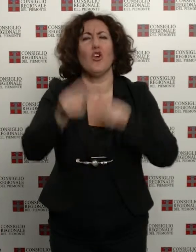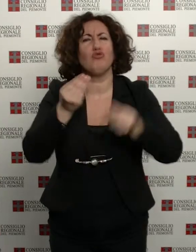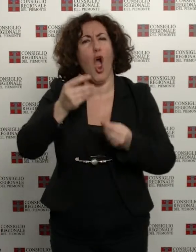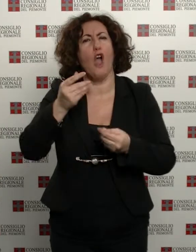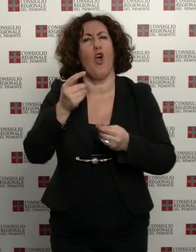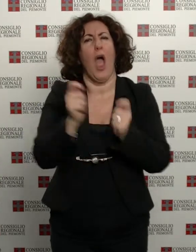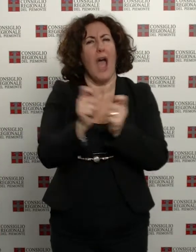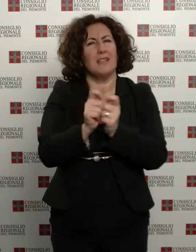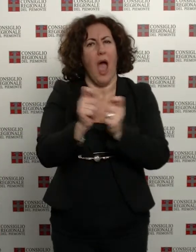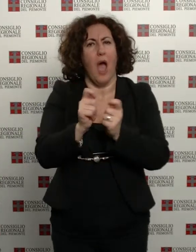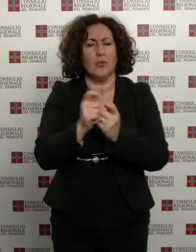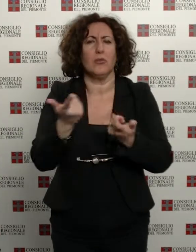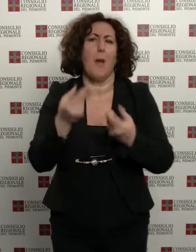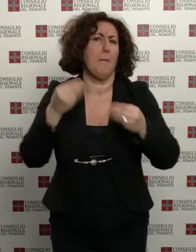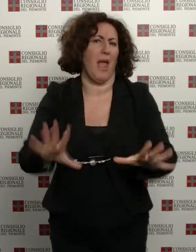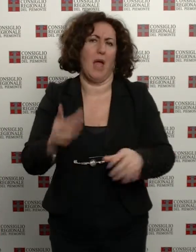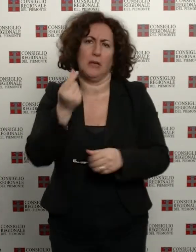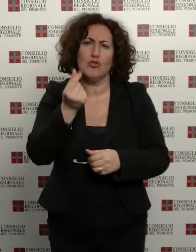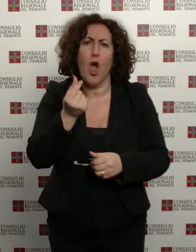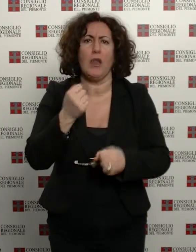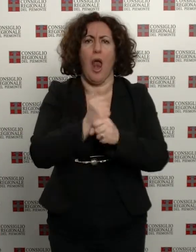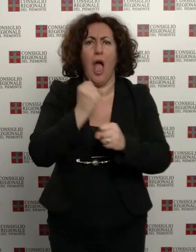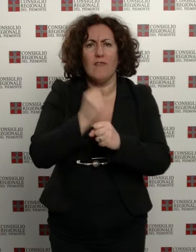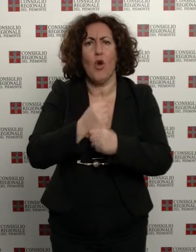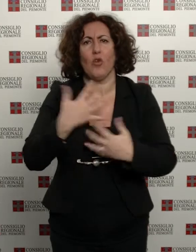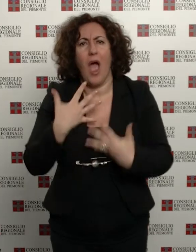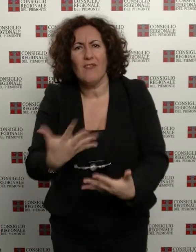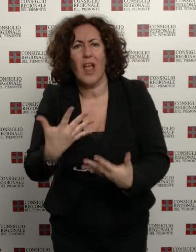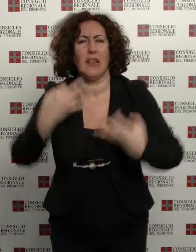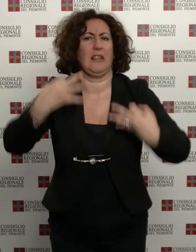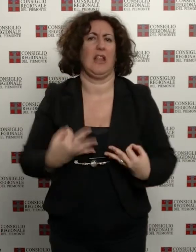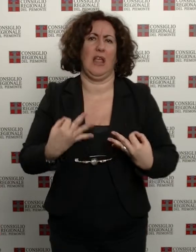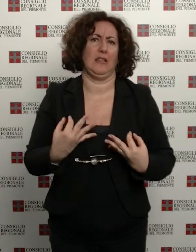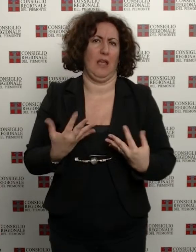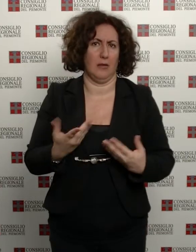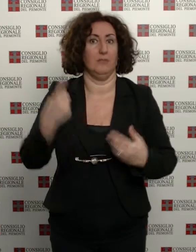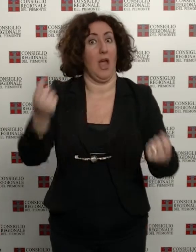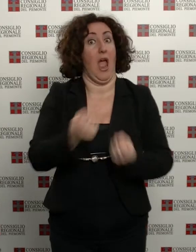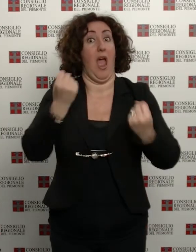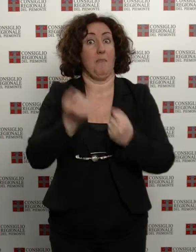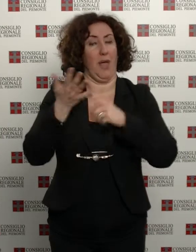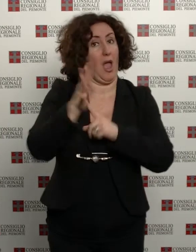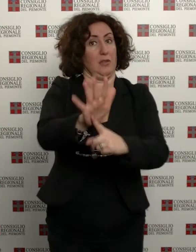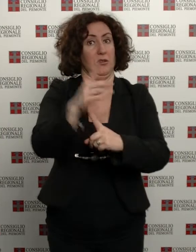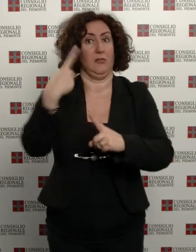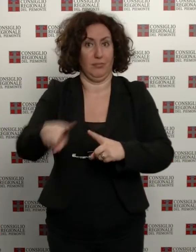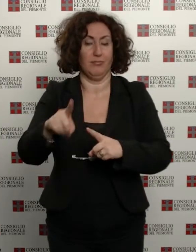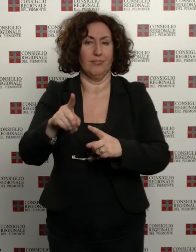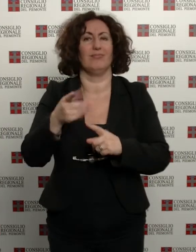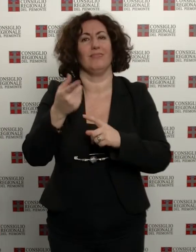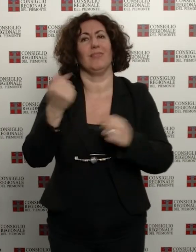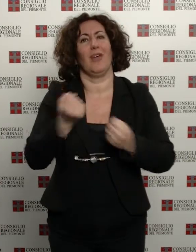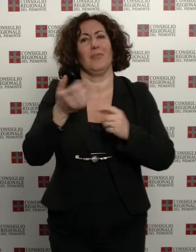anche lavoro affetti e dignità la campagna aggiunta alla terza edizione è promossa in collaborazione con l'osservatorio usura del consiglio